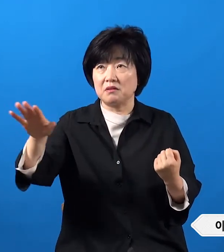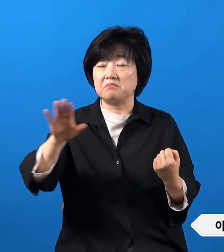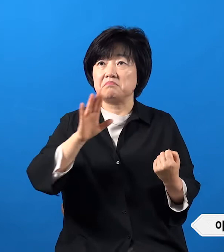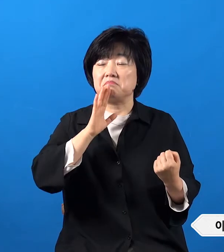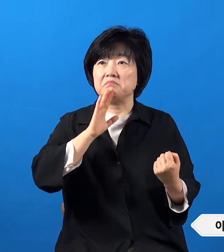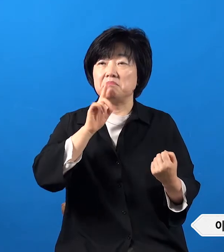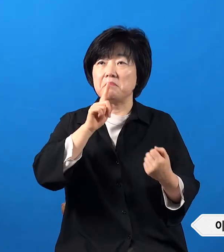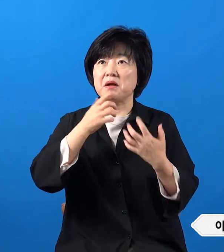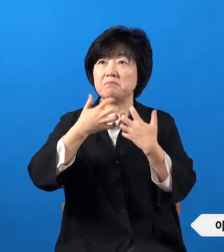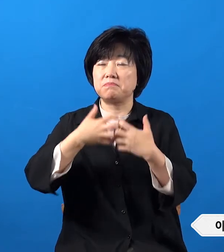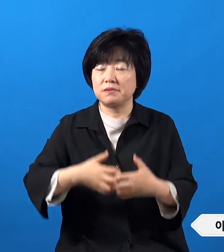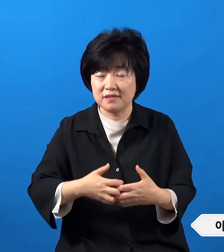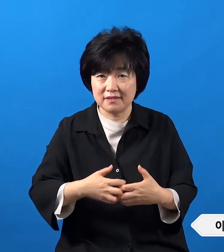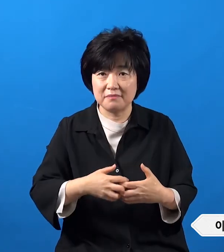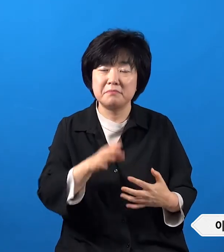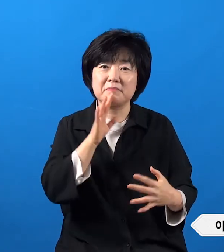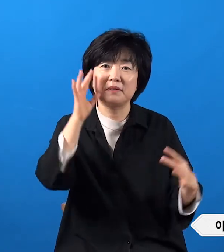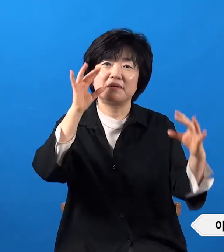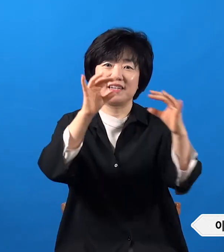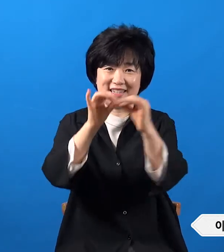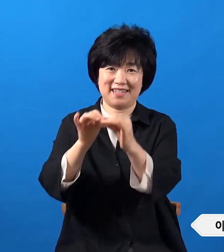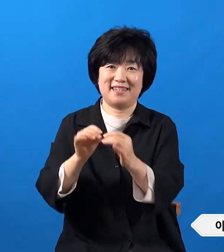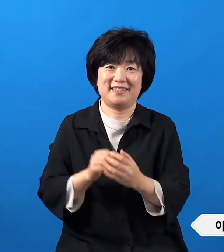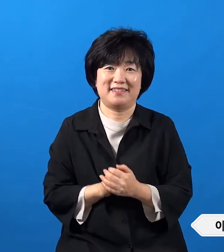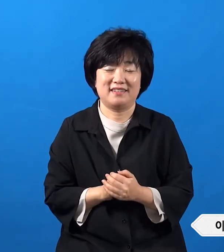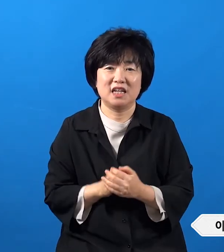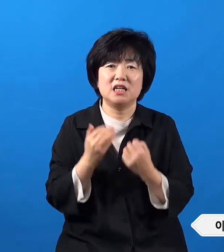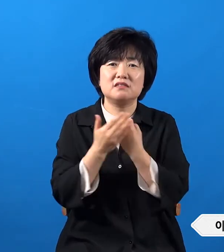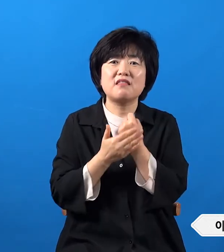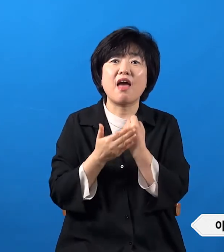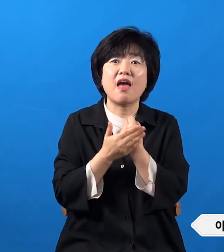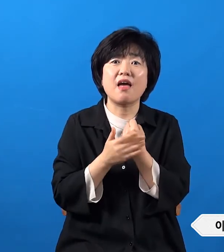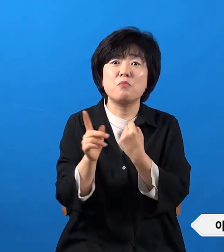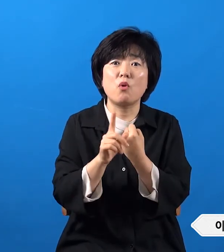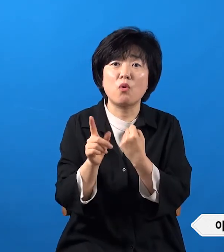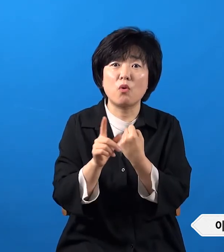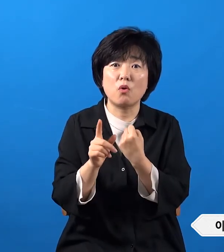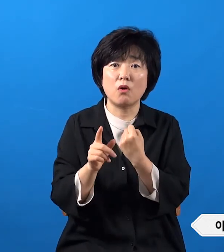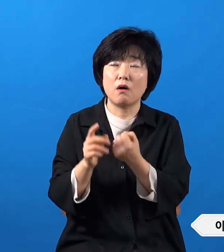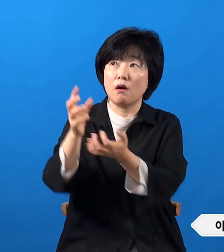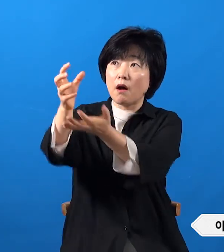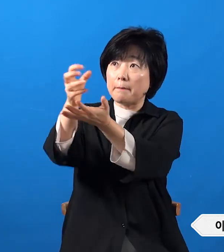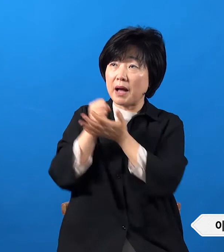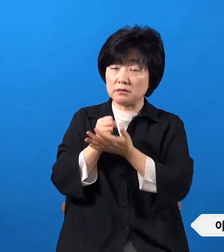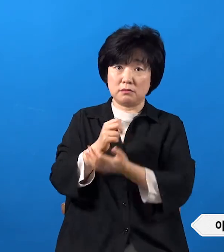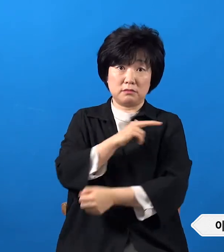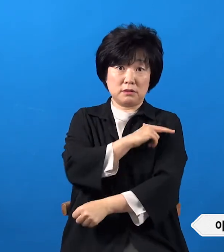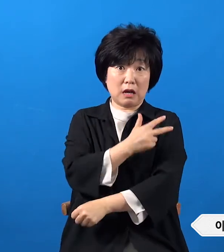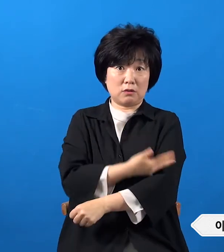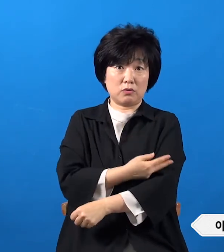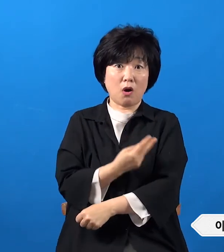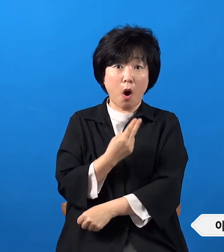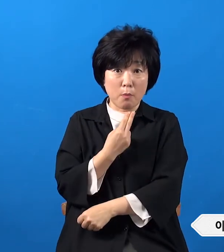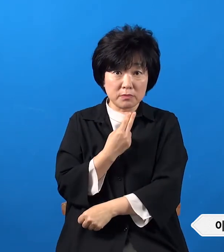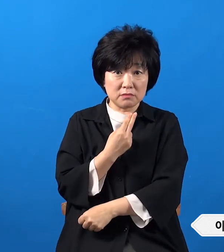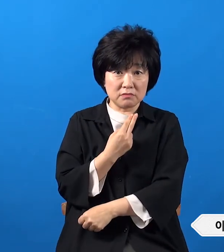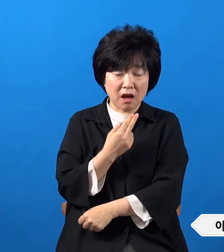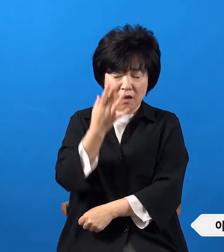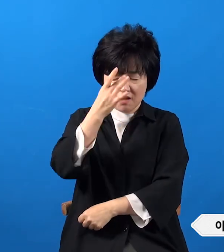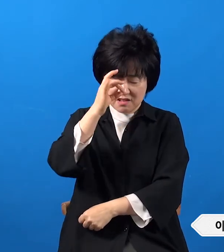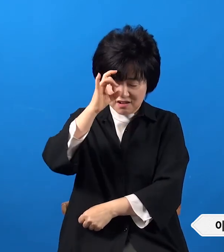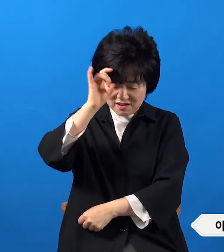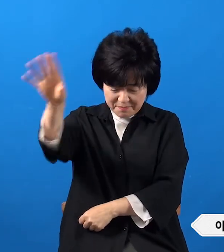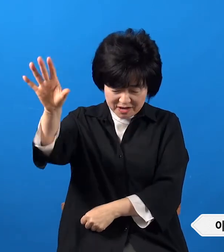은혜란 도대체 무엇입니까? 은혜, grace, 받을 자격이 없는 사람들에게 일방적으로